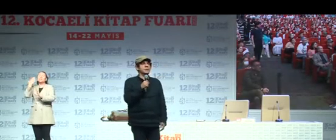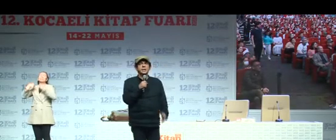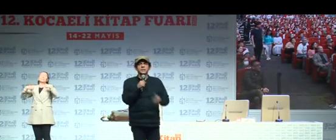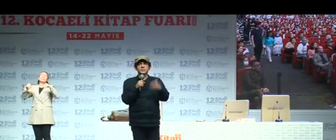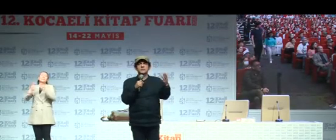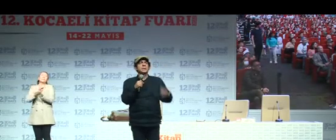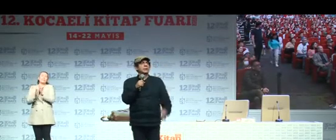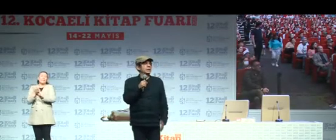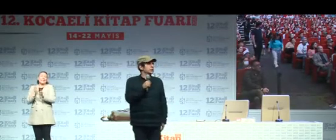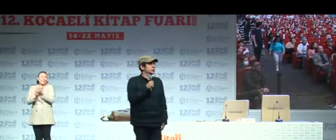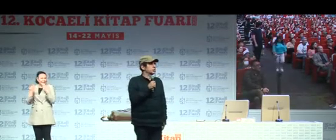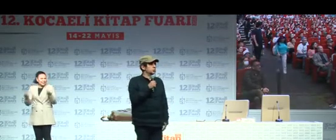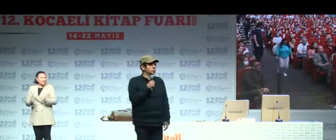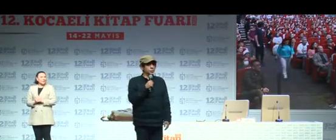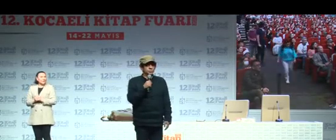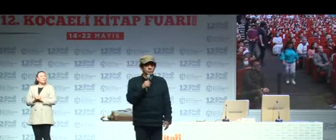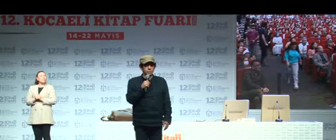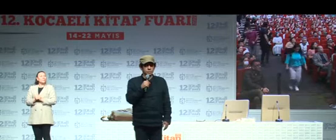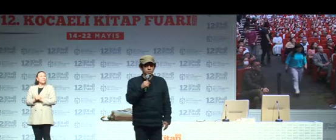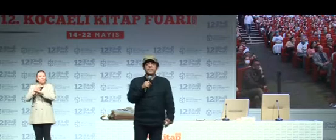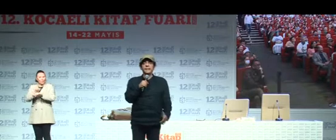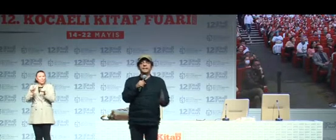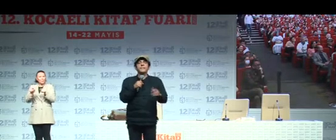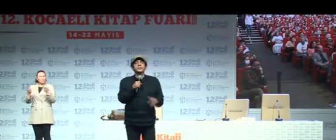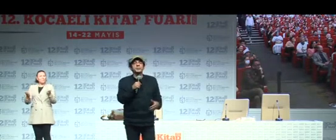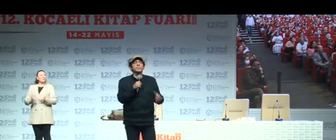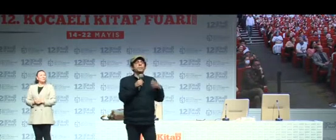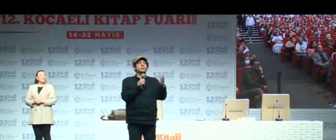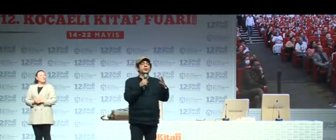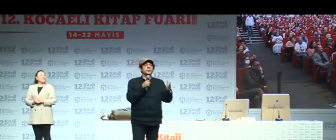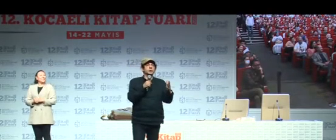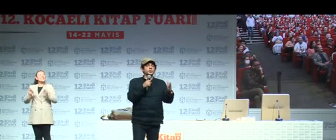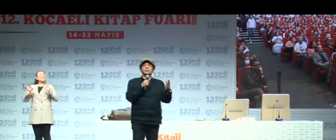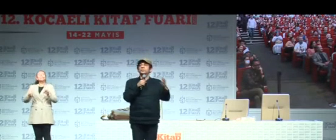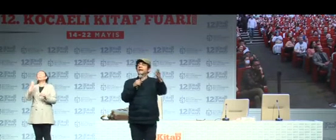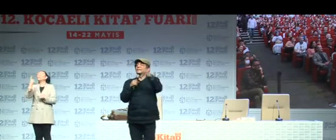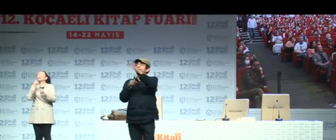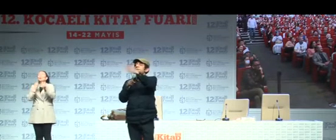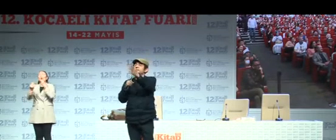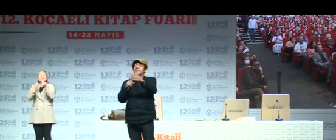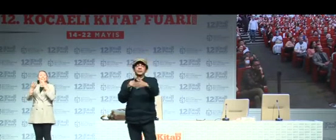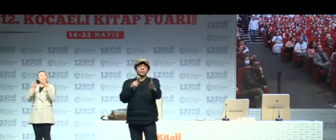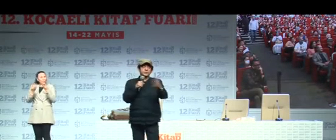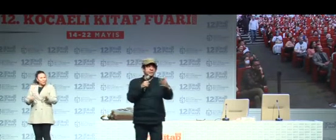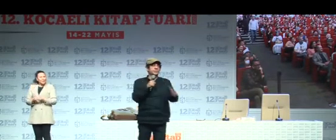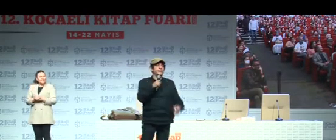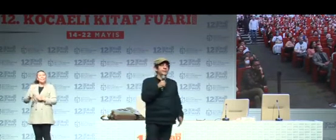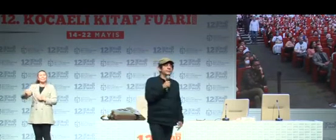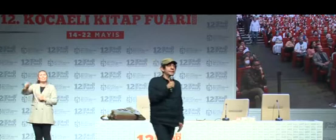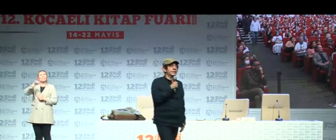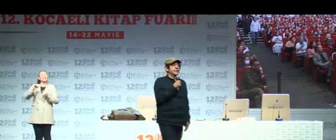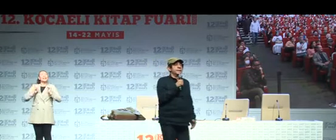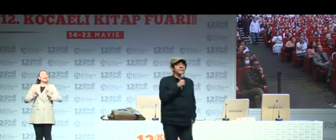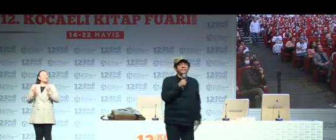Onun için bir sunumum yok. Kocaeli Büyükşehir Belediyesi tarafından düzenlenen 12. Kocaeli Kitap Fuarı'nda